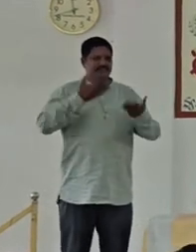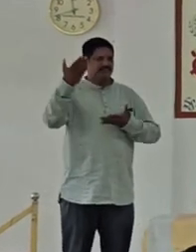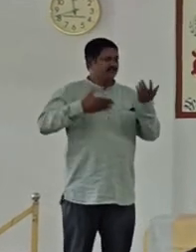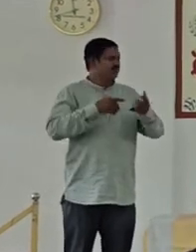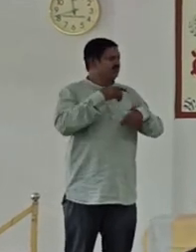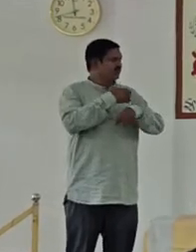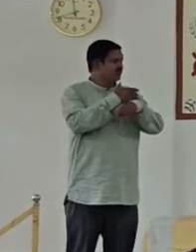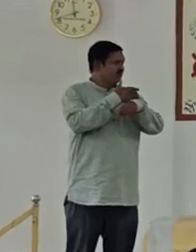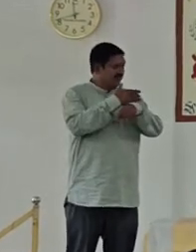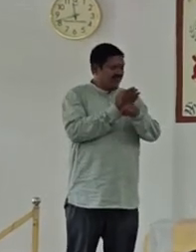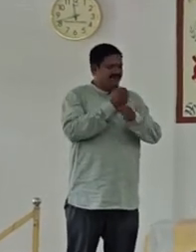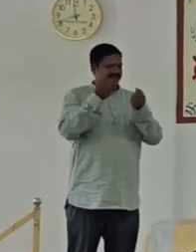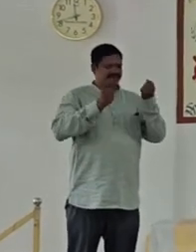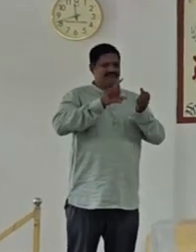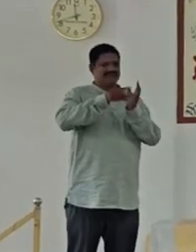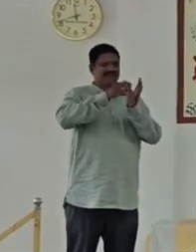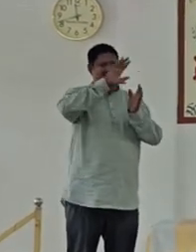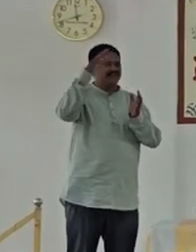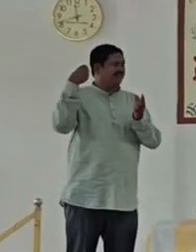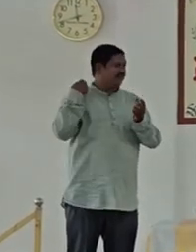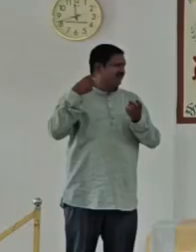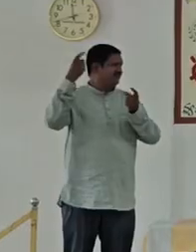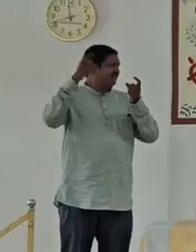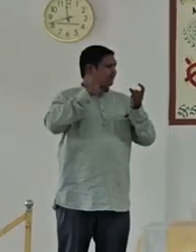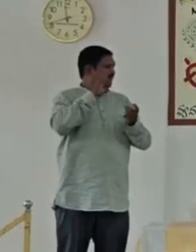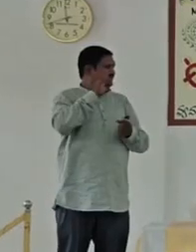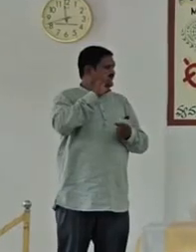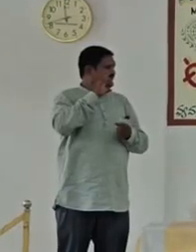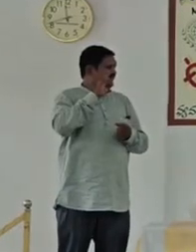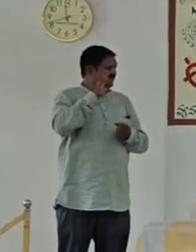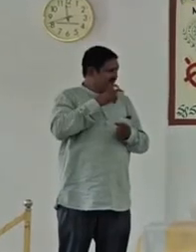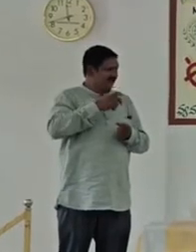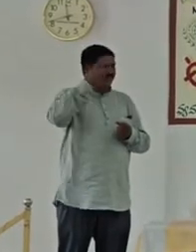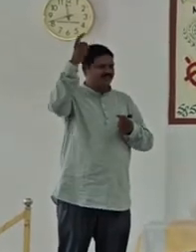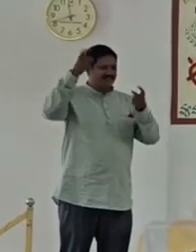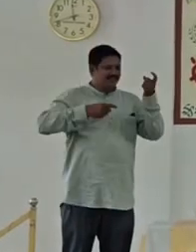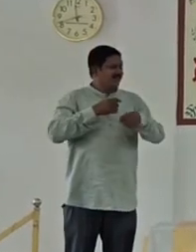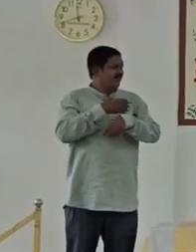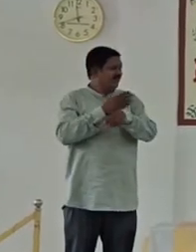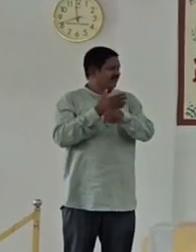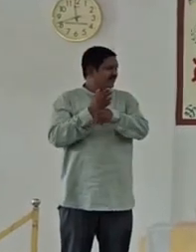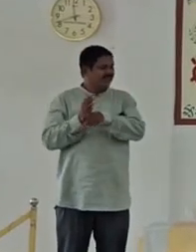నా సహచరులు అందరికీ హృదయపూర్వక ఆహ్వానాన్ని తెలియజేస్తున్నాను.